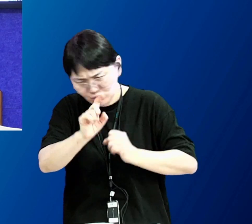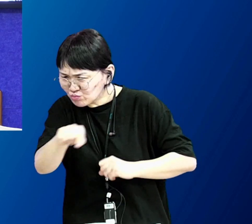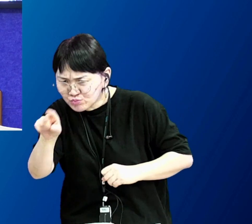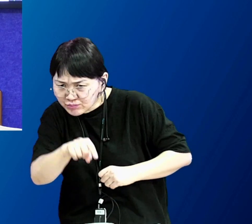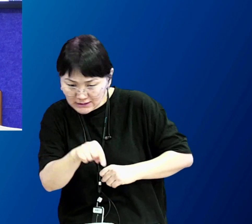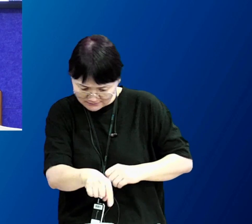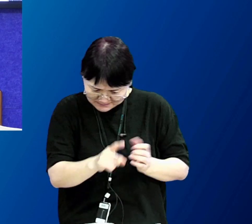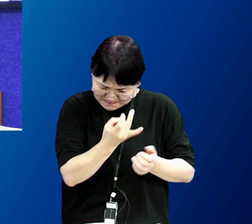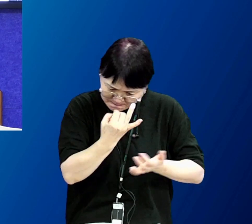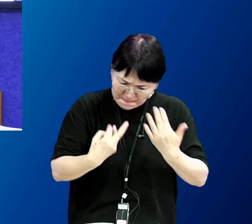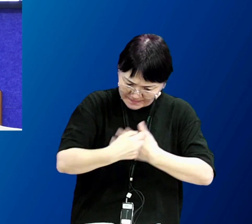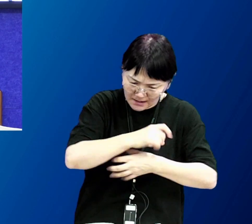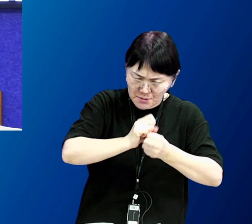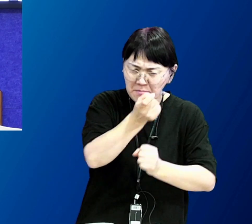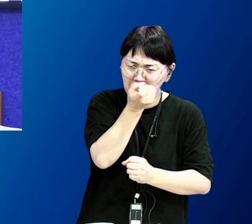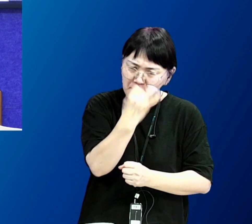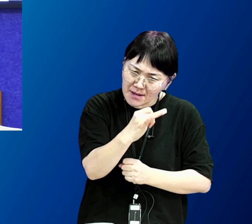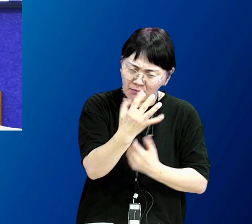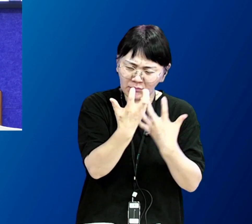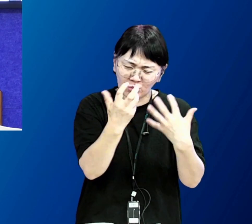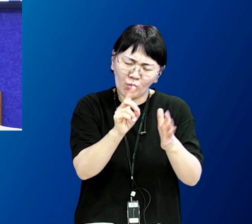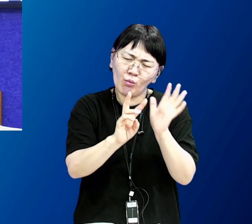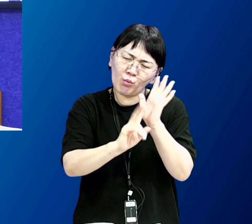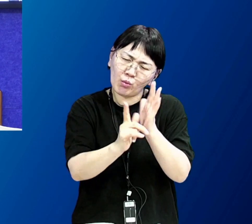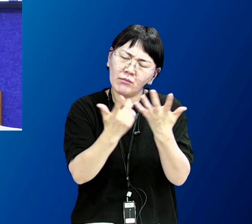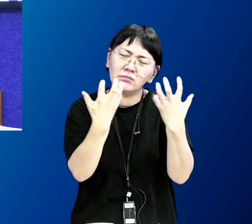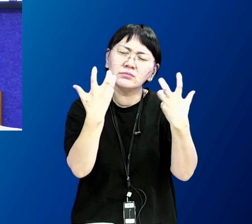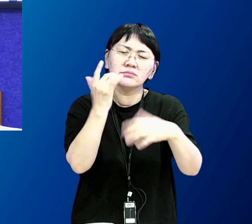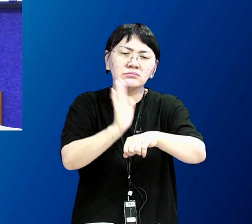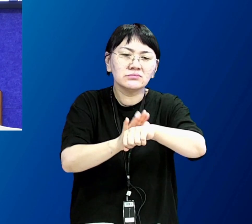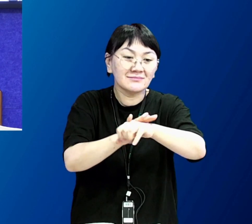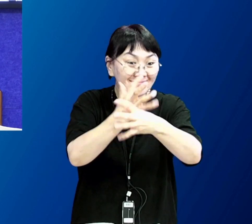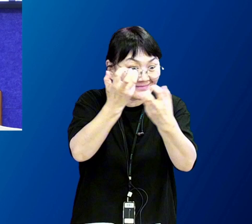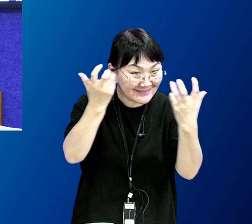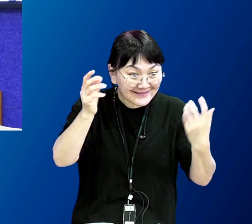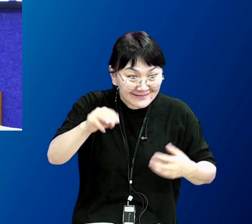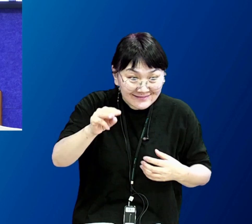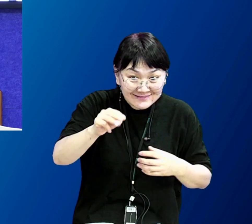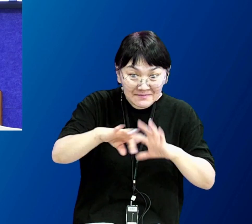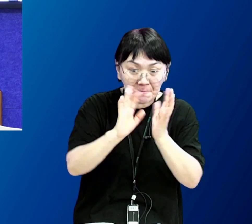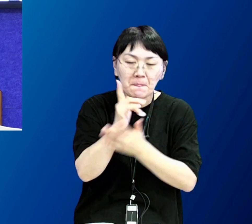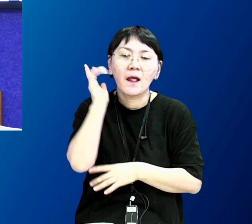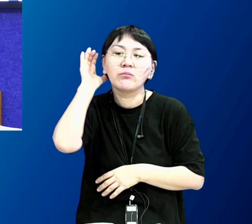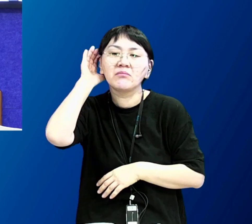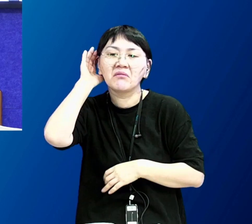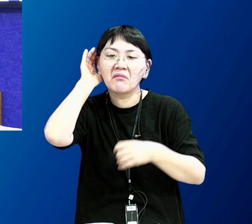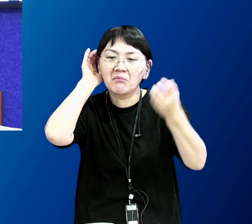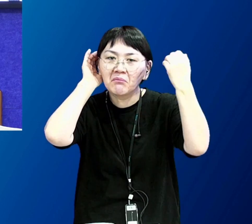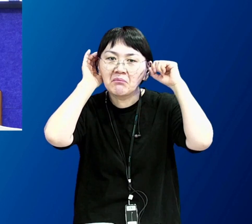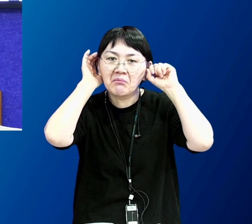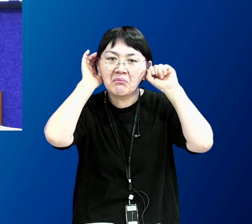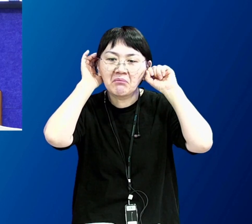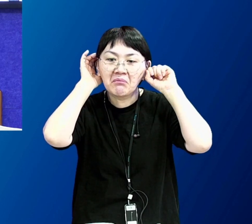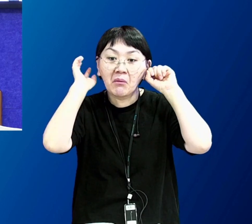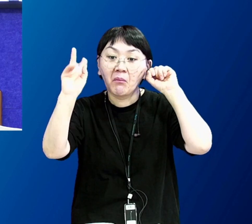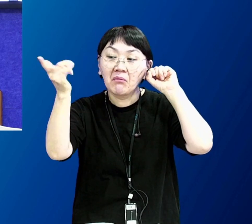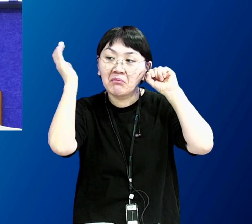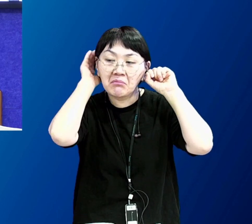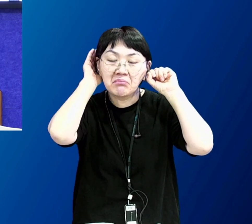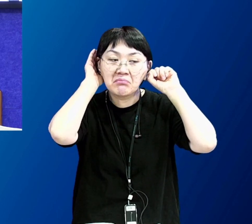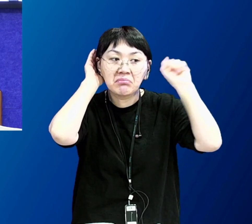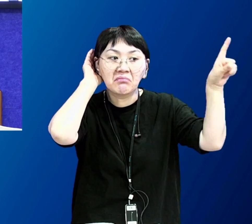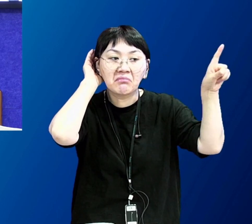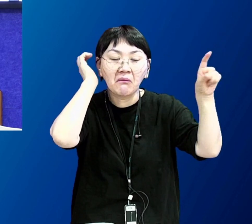нь заавал үйл дээр олон хэлсэн сургаалууд байгаа ээ. Тэр бүхнийг зүгээр сонсоод чихний хажуугаар